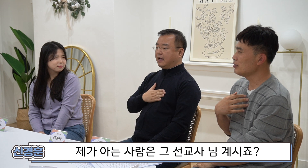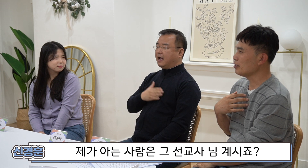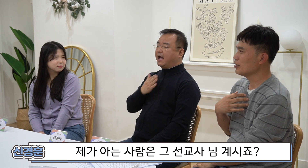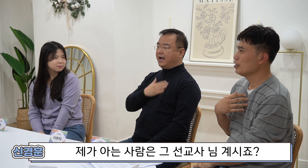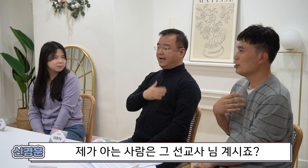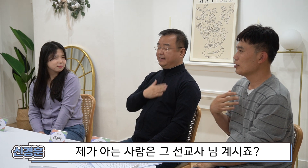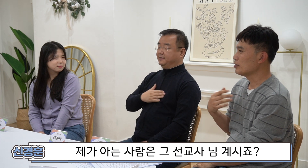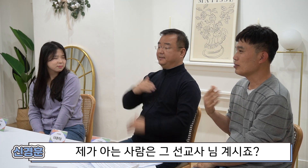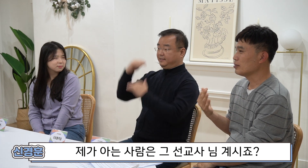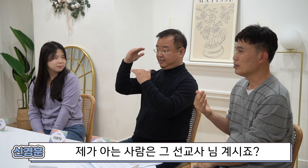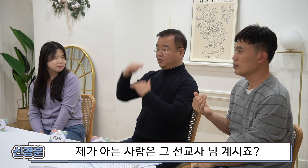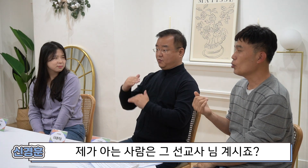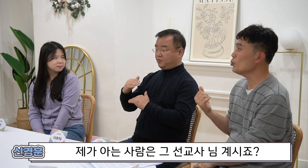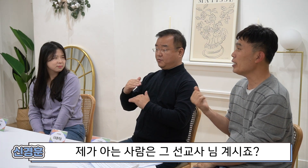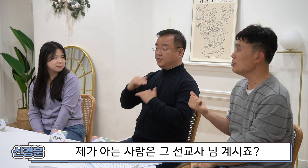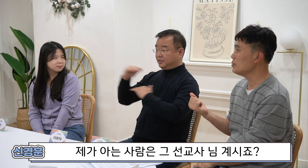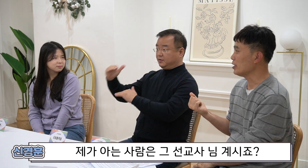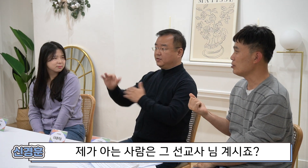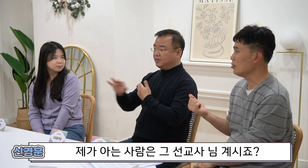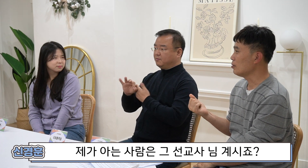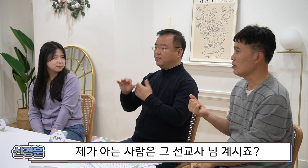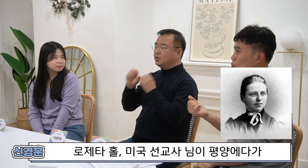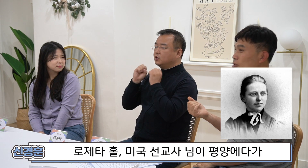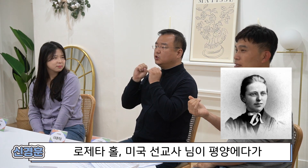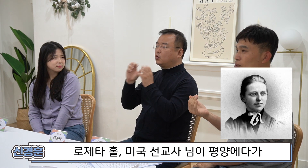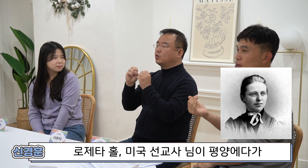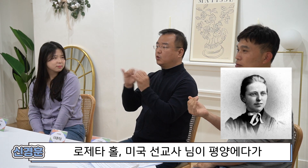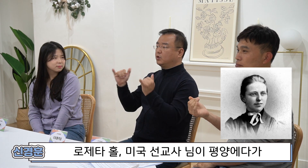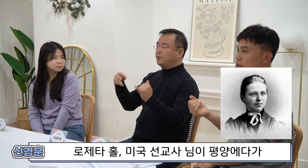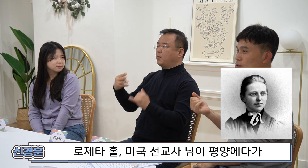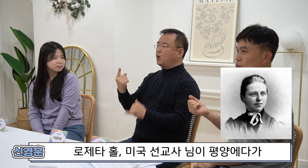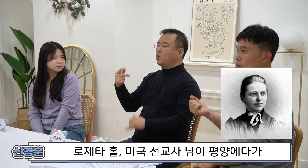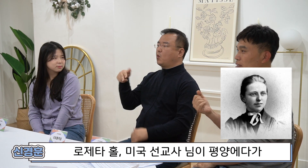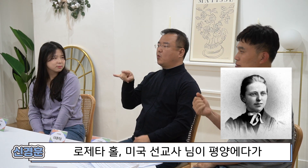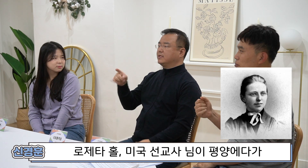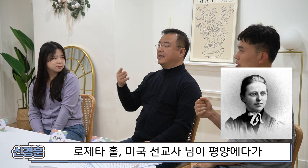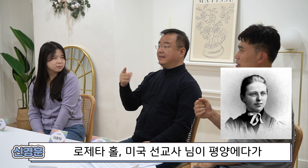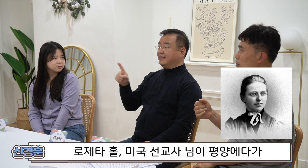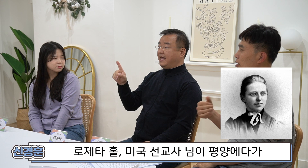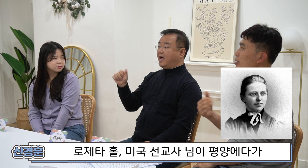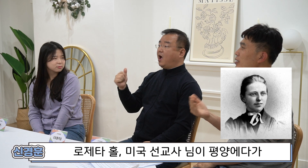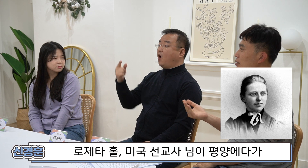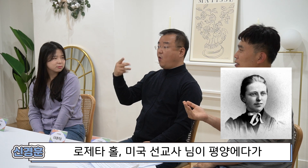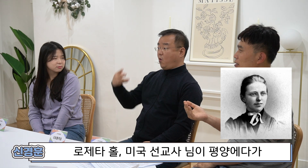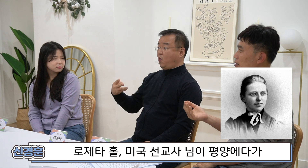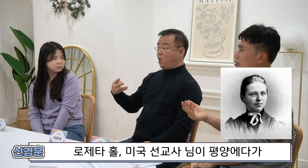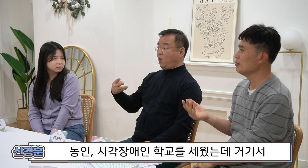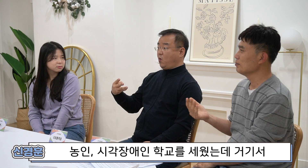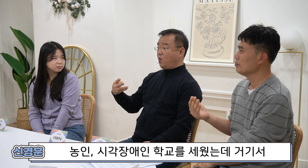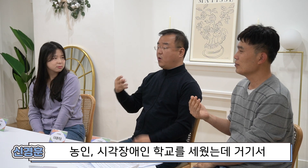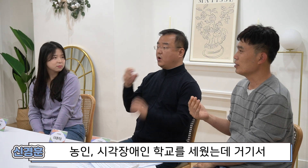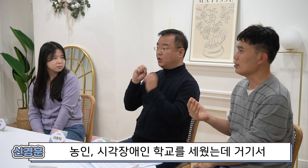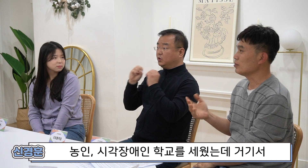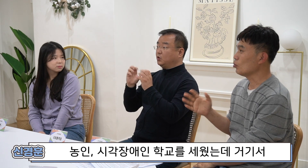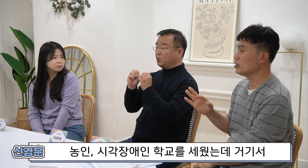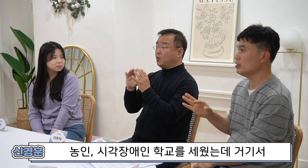이제 그 선교사님 계시죠? 로제타 월 미국 선교사님이 이제 평양에다가 그